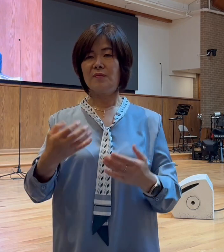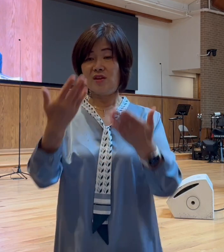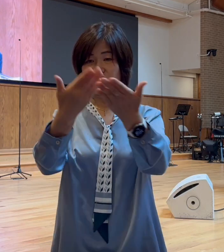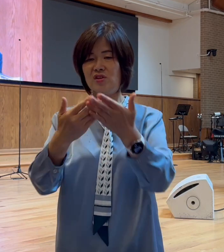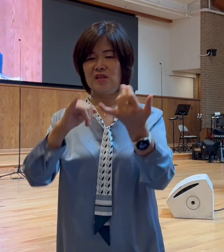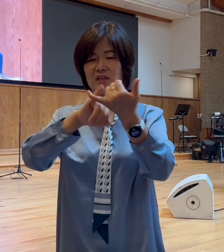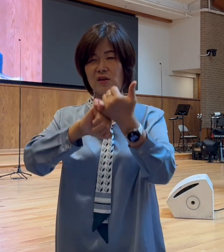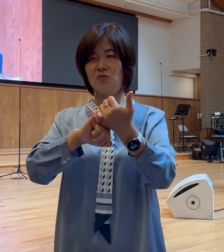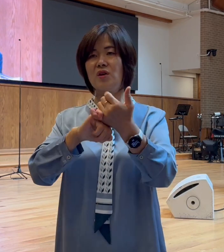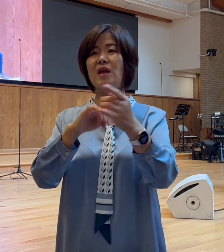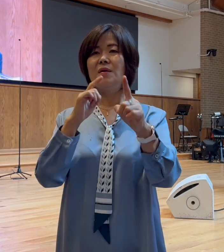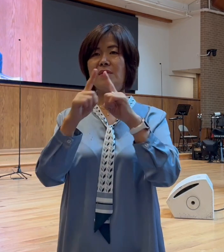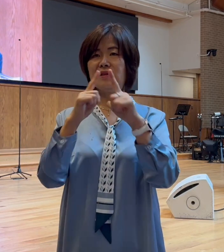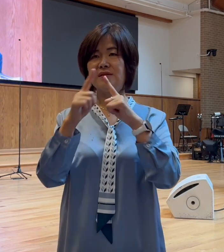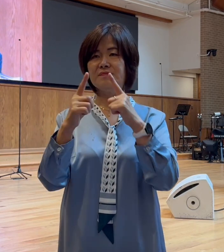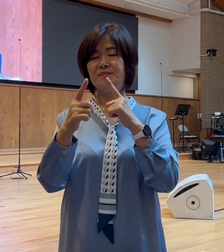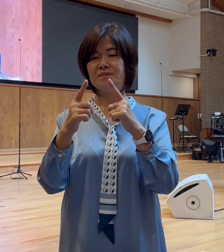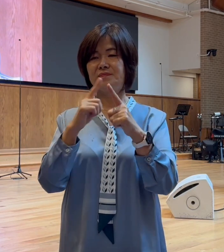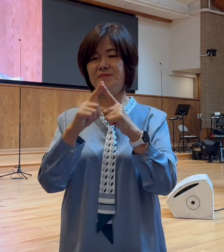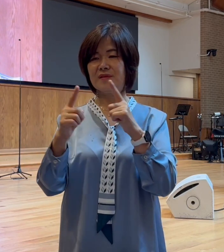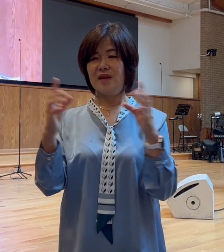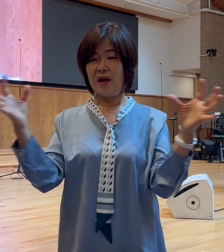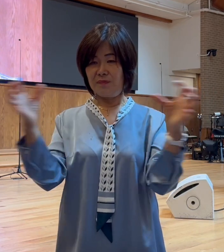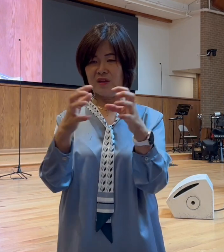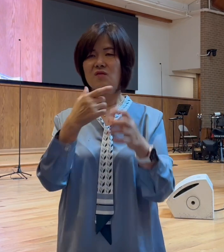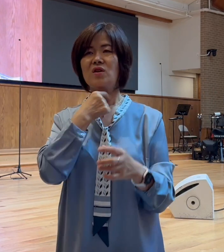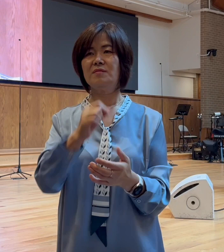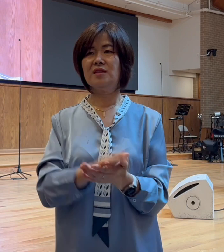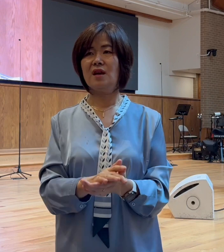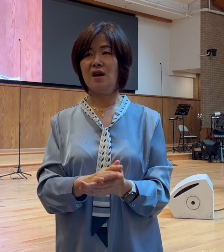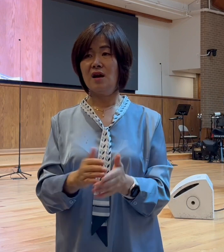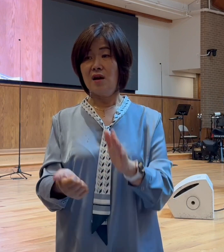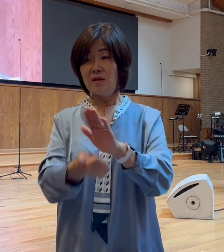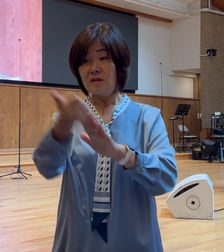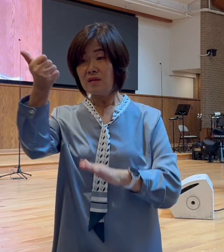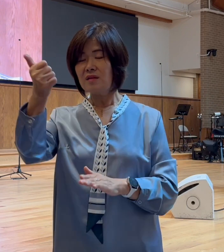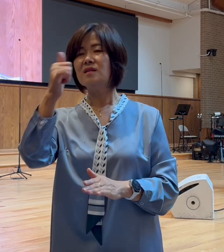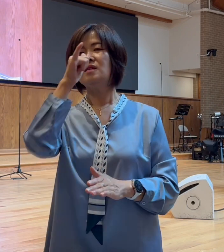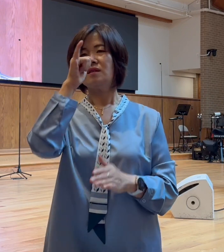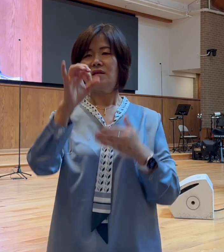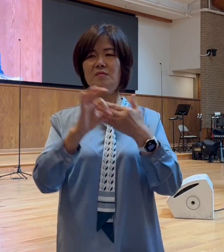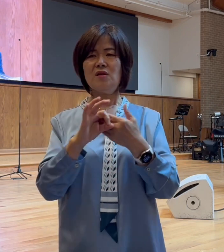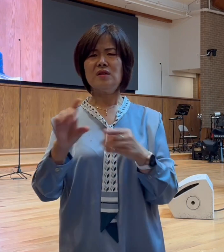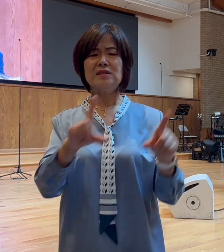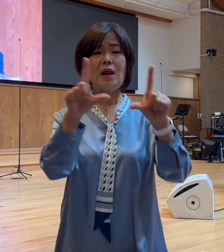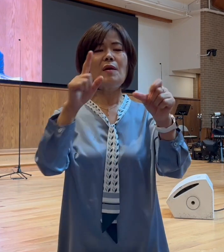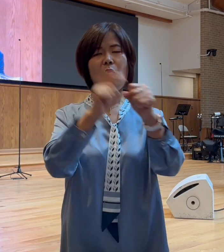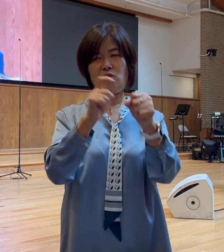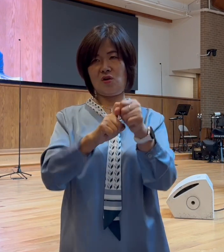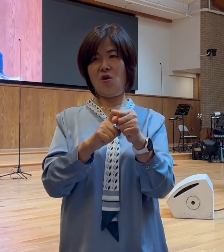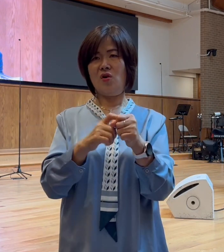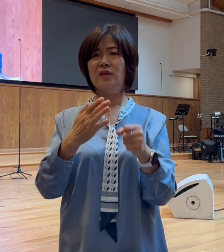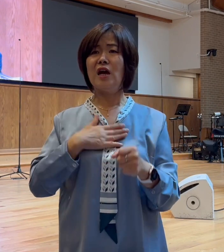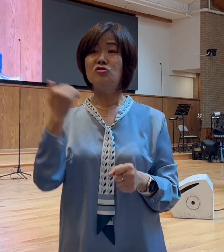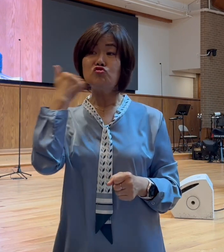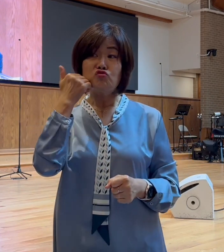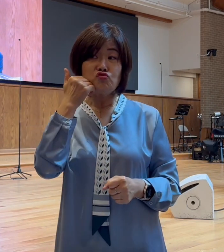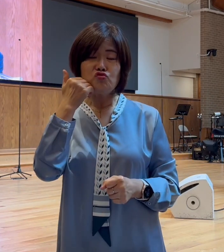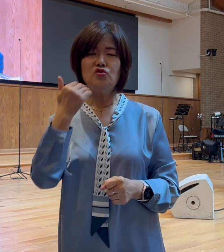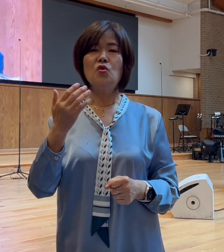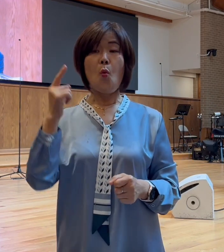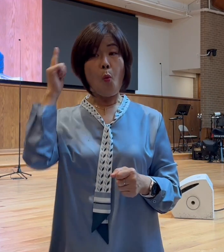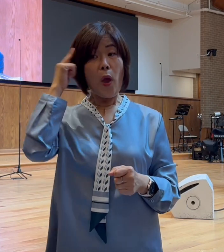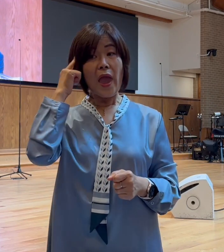약속에 접목을 시키겠습니다. 그러니까 첫 비전이 있으려고 한다면 삶의 목적, 나는 누구이며